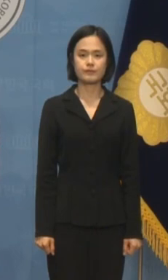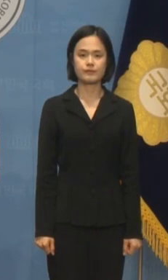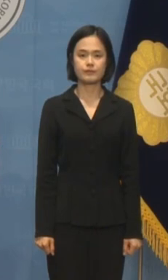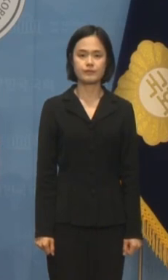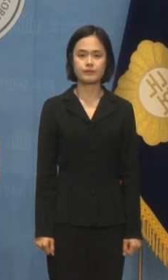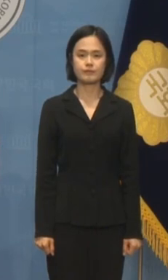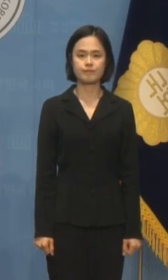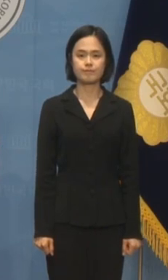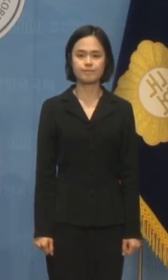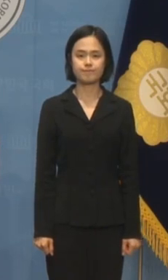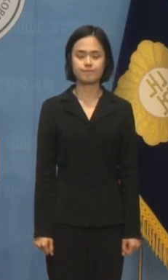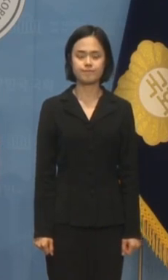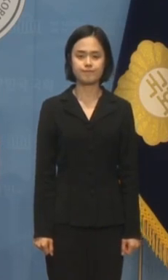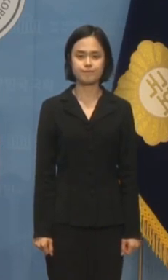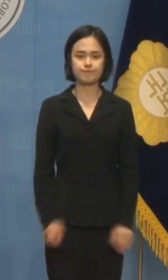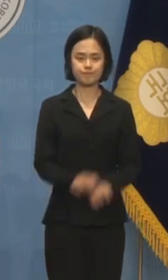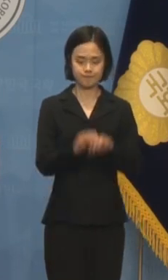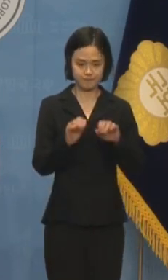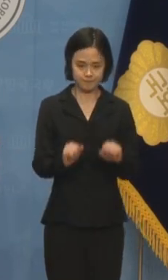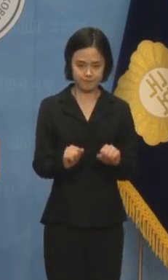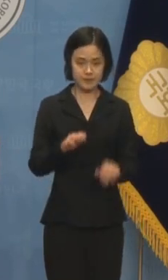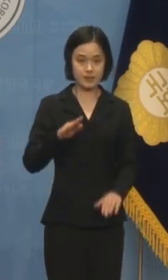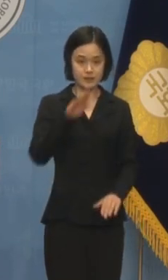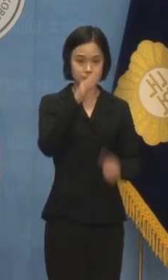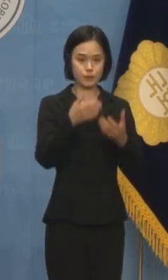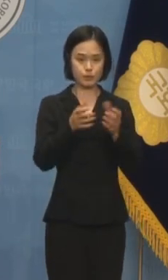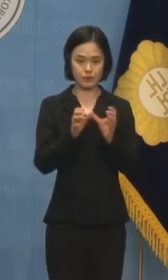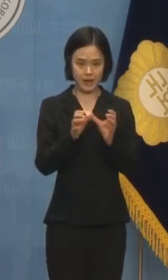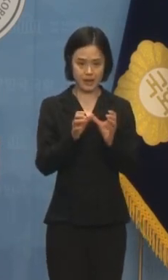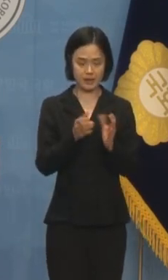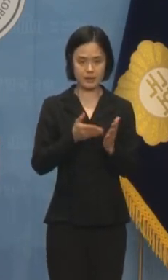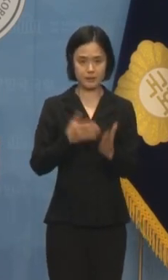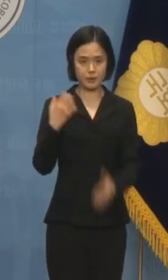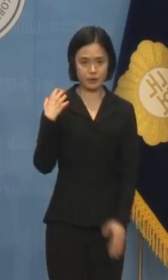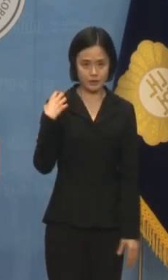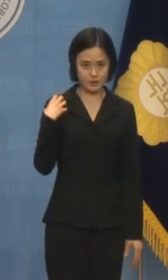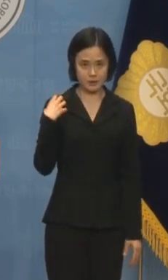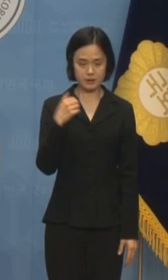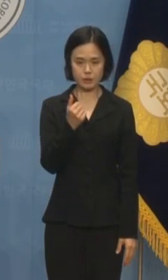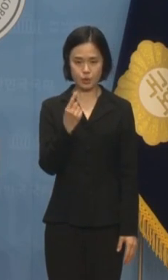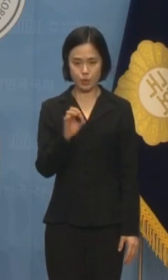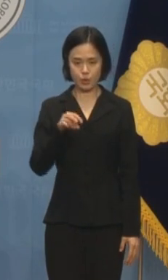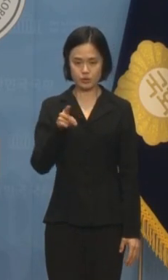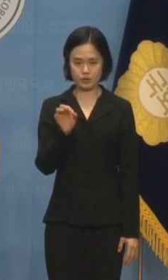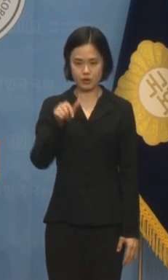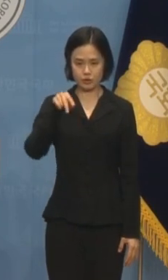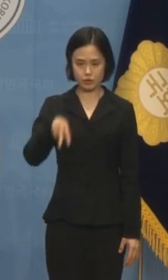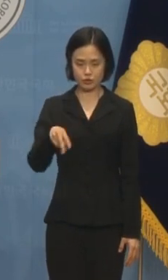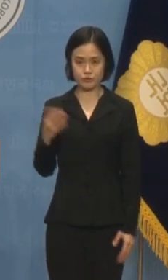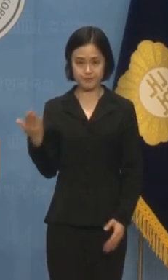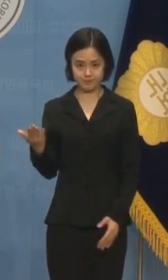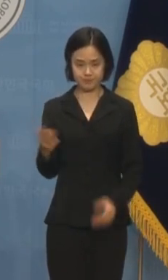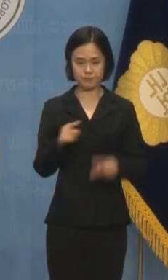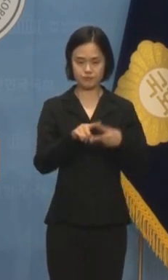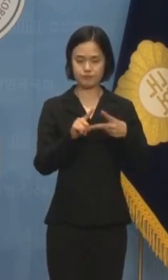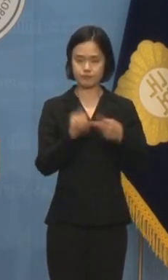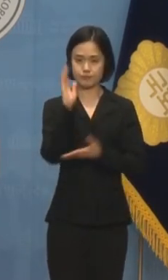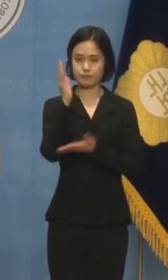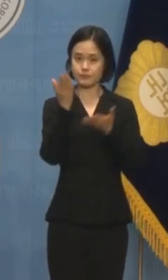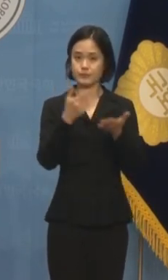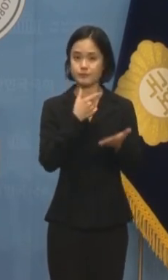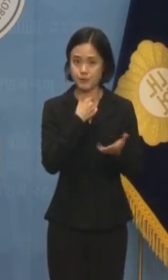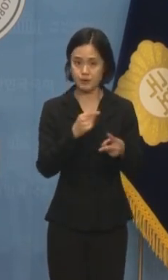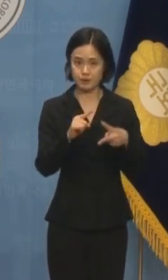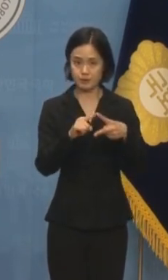예 시작하겠습니다 진보당 대변인 홍성규 두 가지 말씀드리겠습니다 첫 번째입니다 종부세